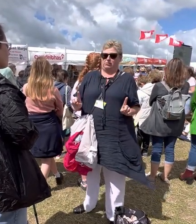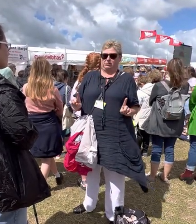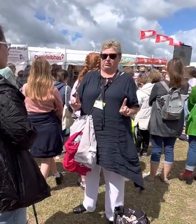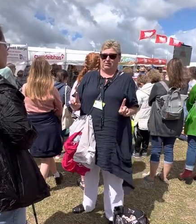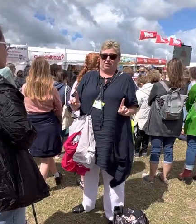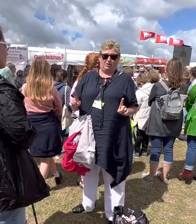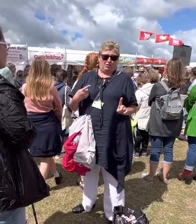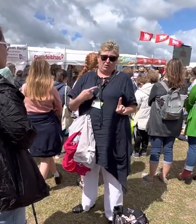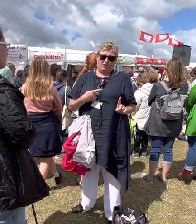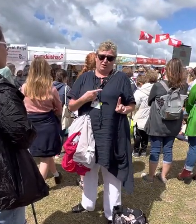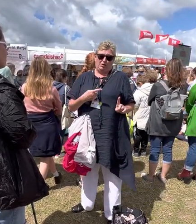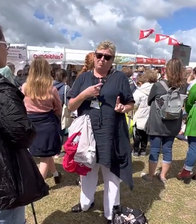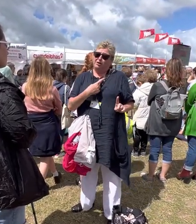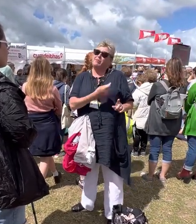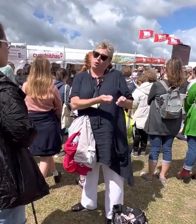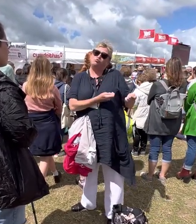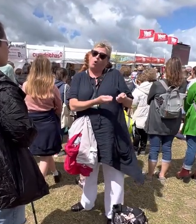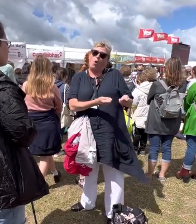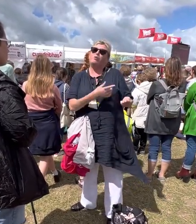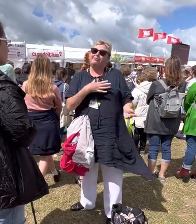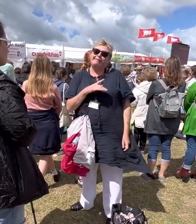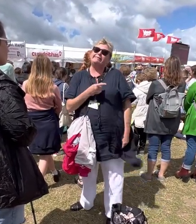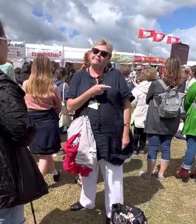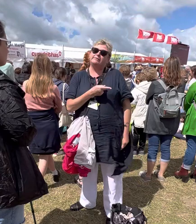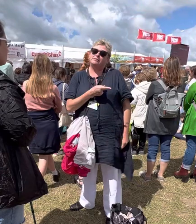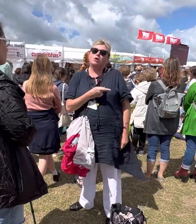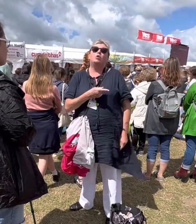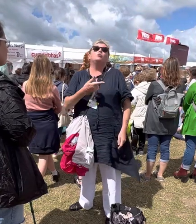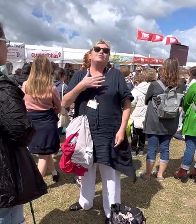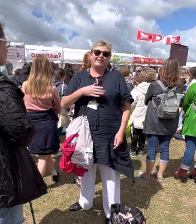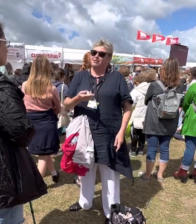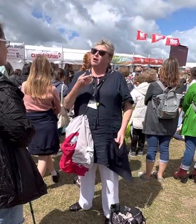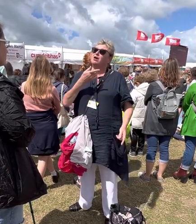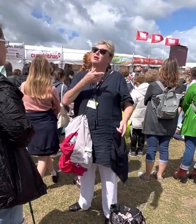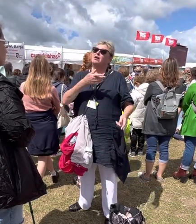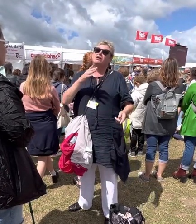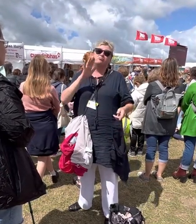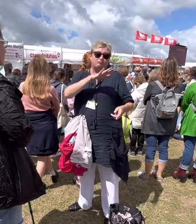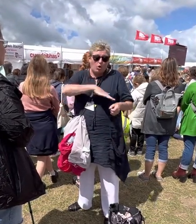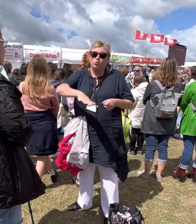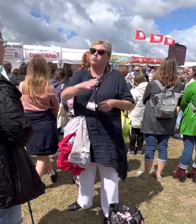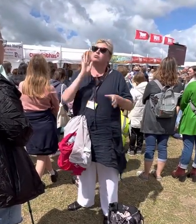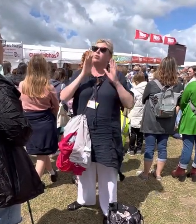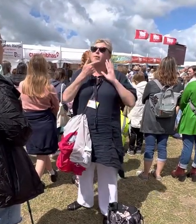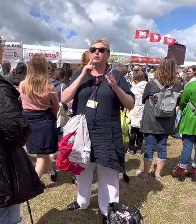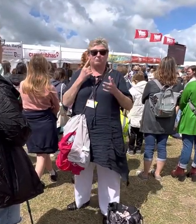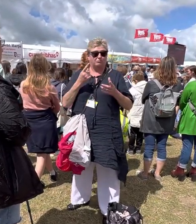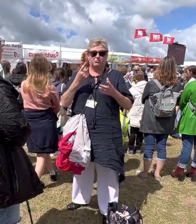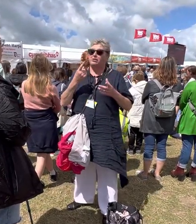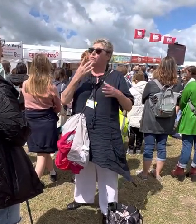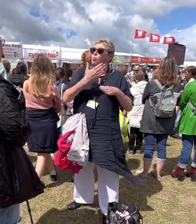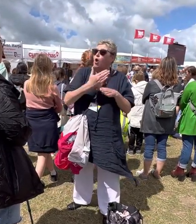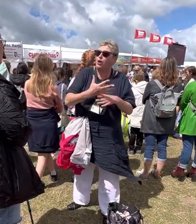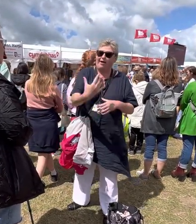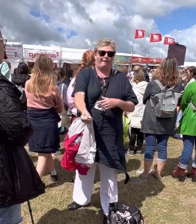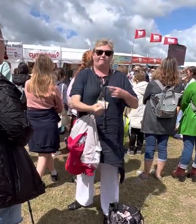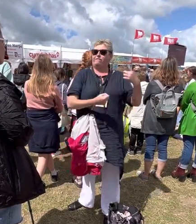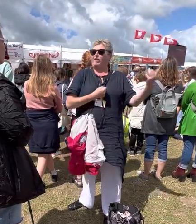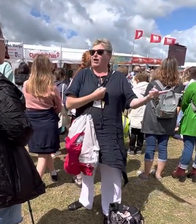fod yn gynaliadwy. Mae angen cael pobl ifanc lleol i weithio a chynnal y diwydiant, ac i gael yr hyder i fentro